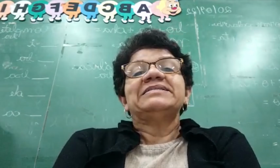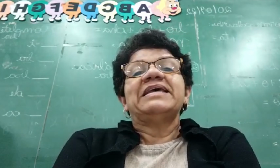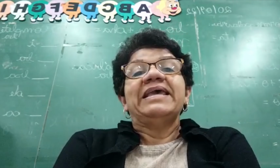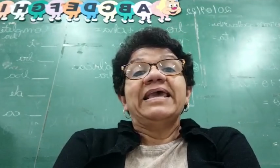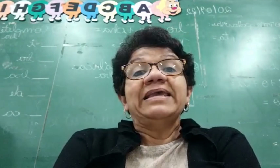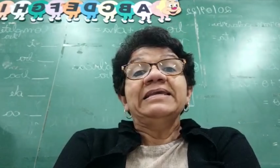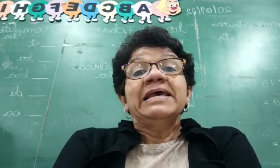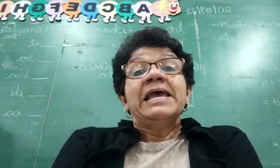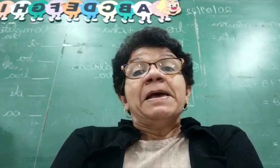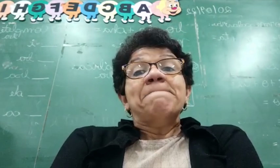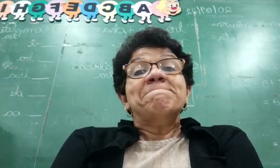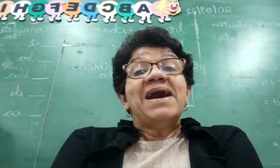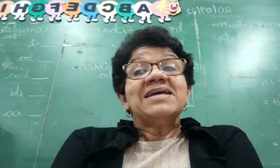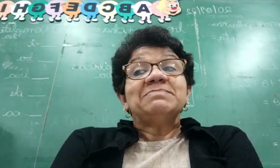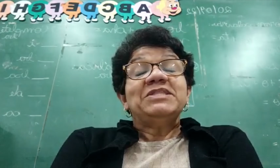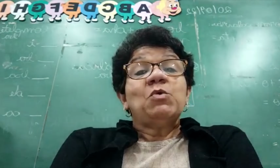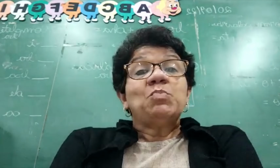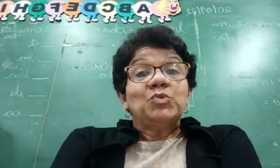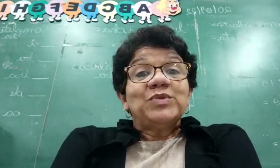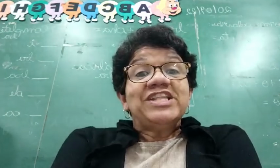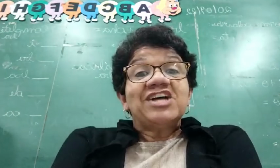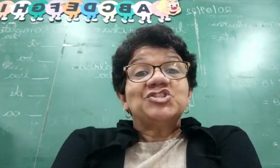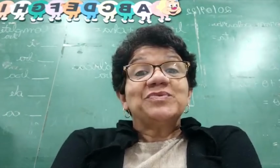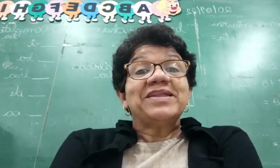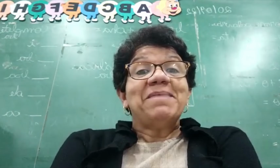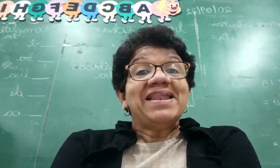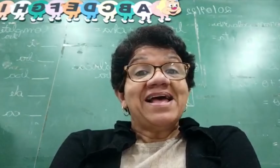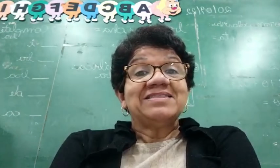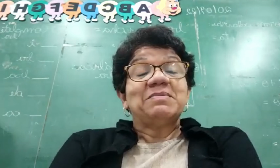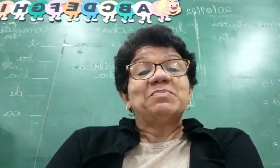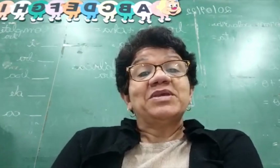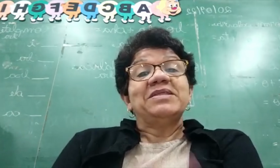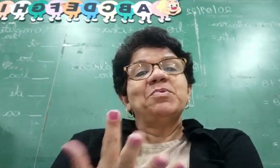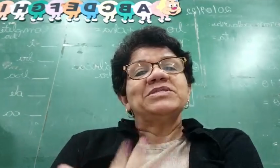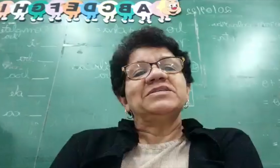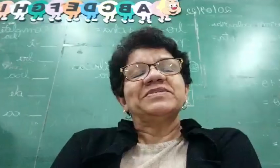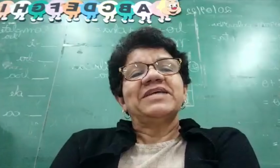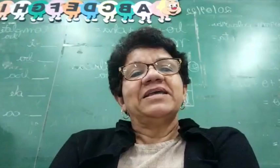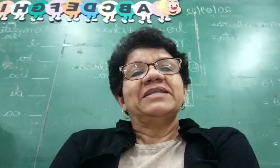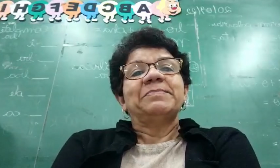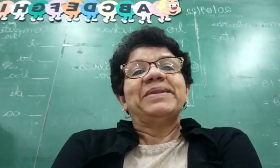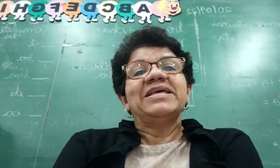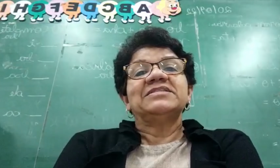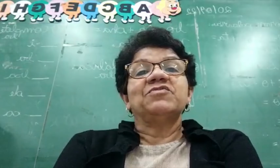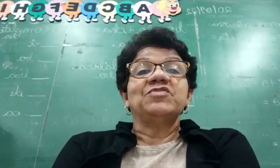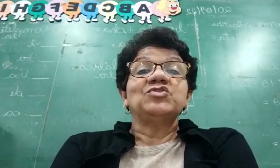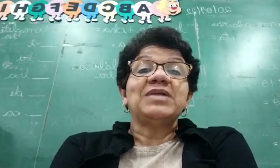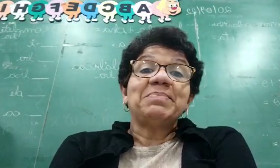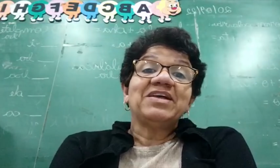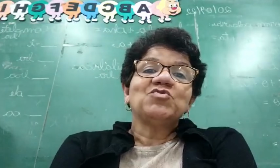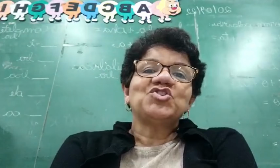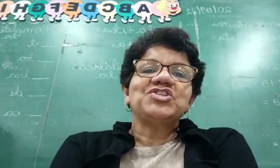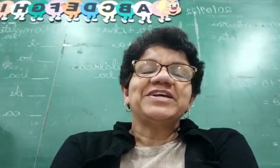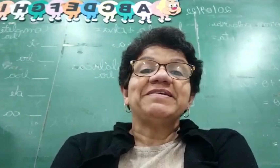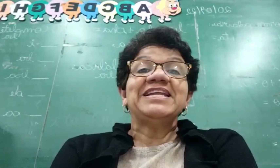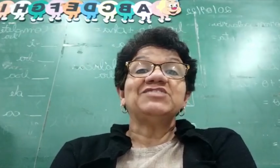Encerrei. Mas me deu a oportunidade de eu trabalhar também. Porque depois que eu saí da empresa, eu fui estudar pedagogia. E nas